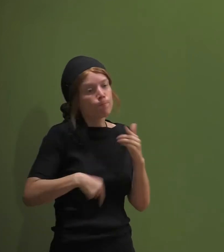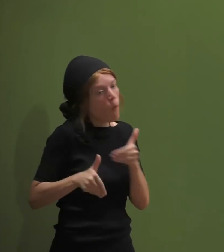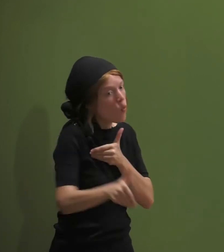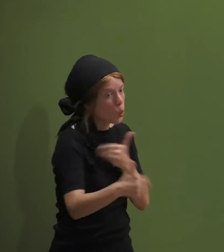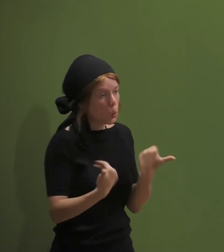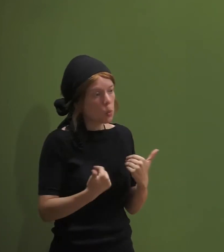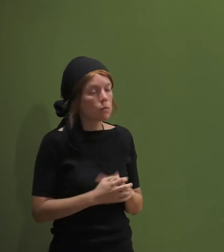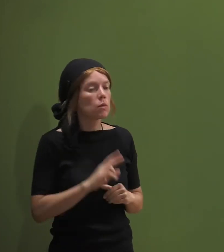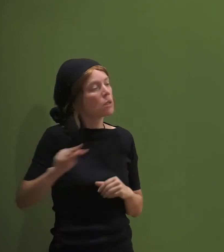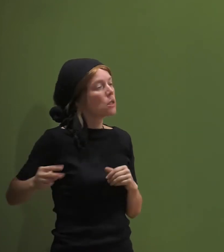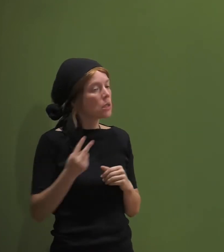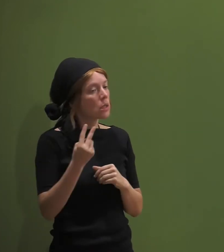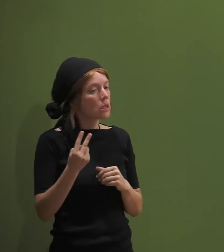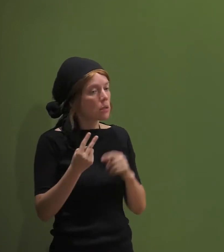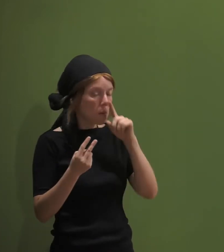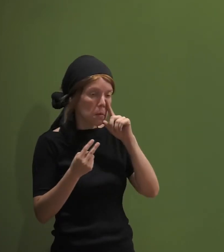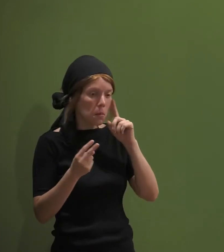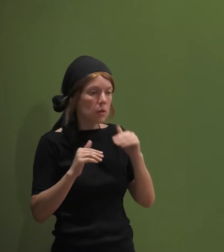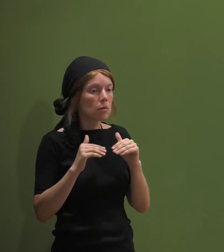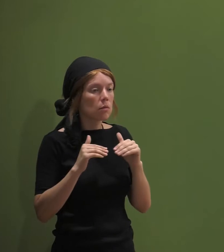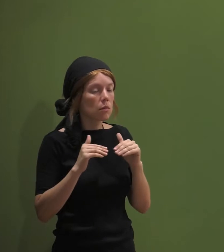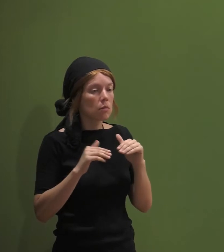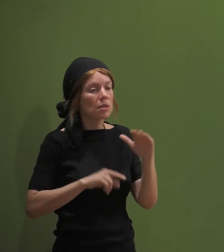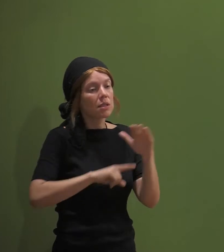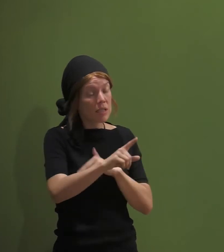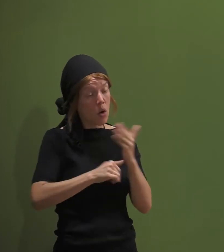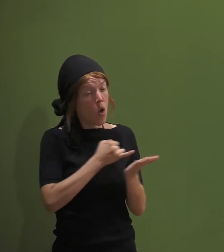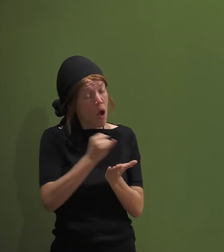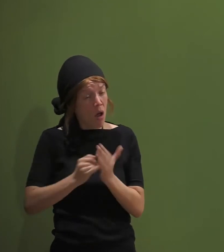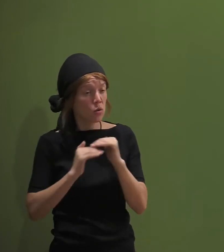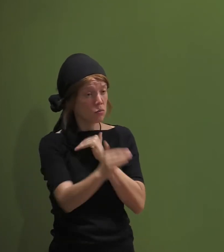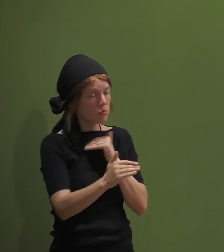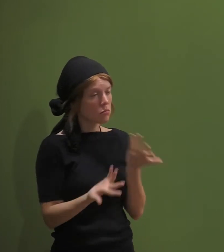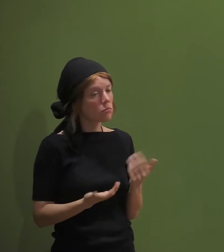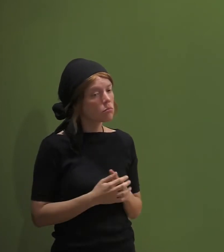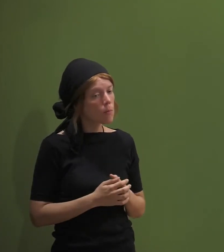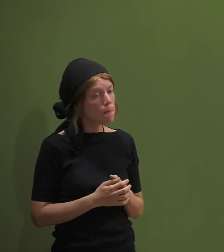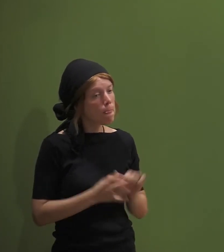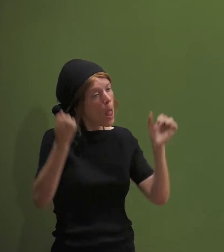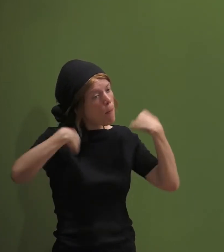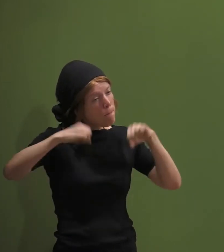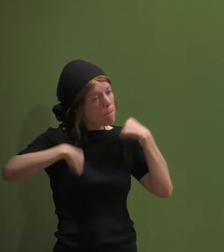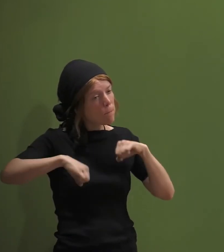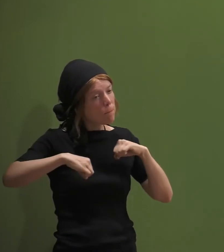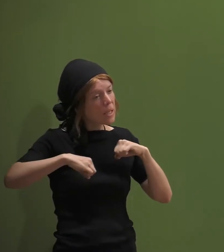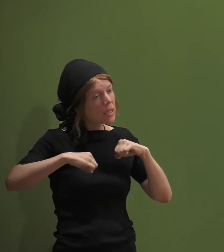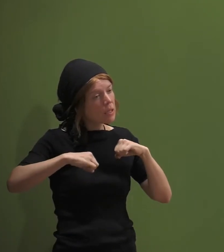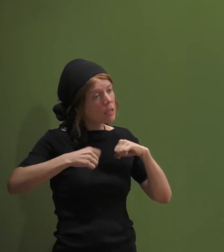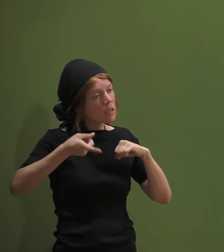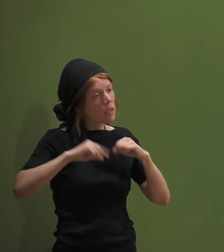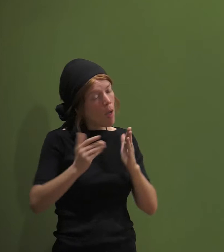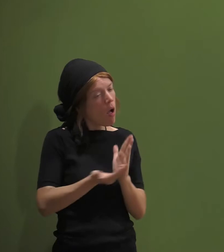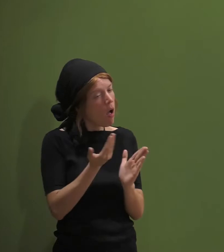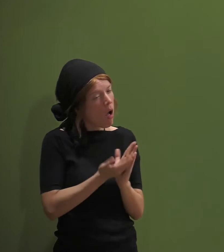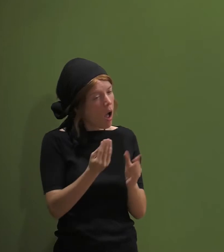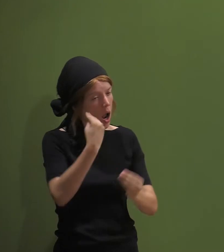plantearía la segunda pregunta relacionada con el desarrollo agrario sostenible, y es ¿cuáles son esas prácticas que pueden a la vez permitir aumentar la